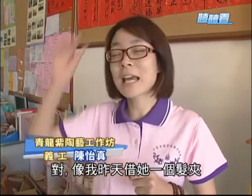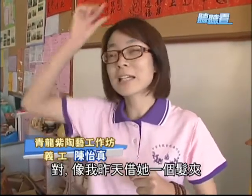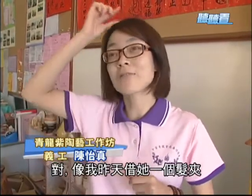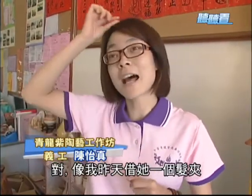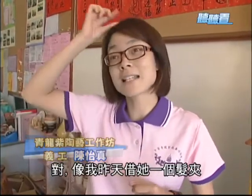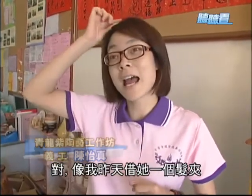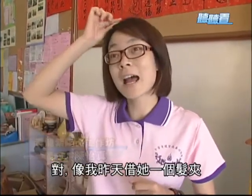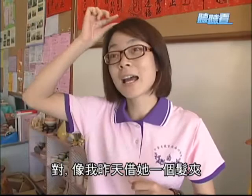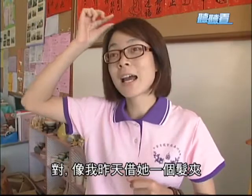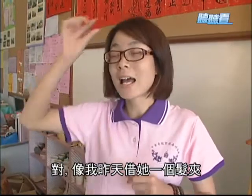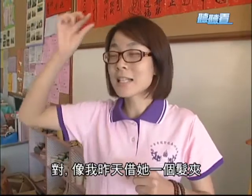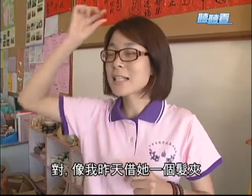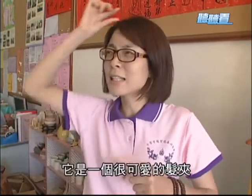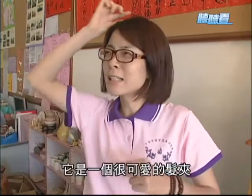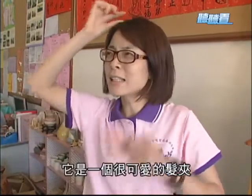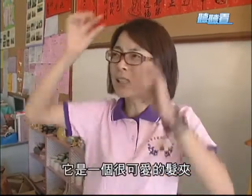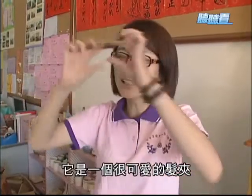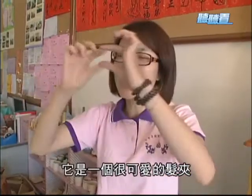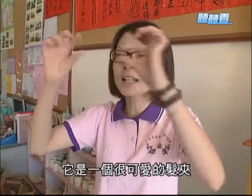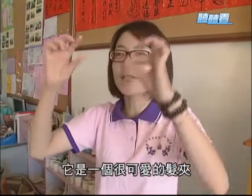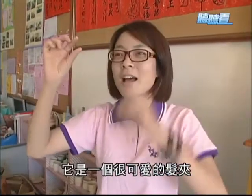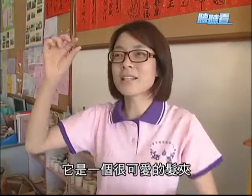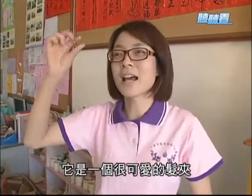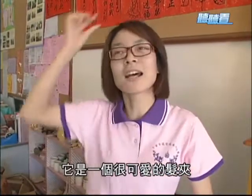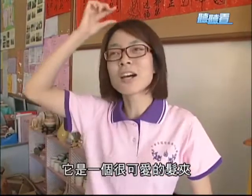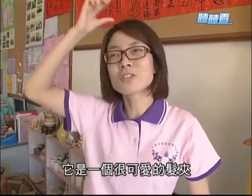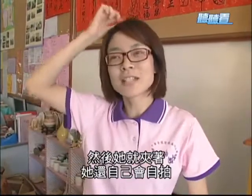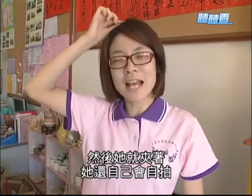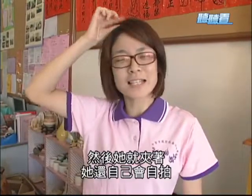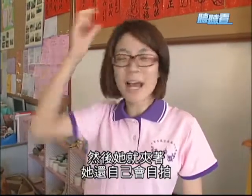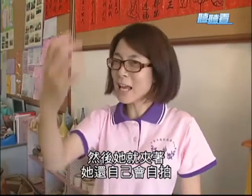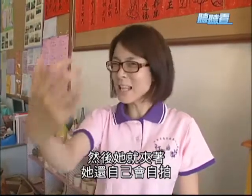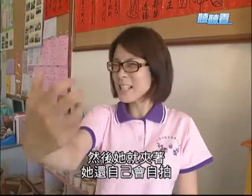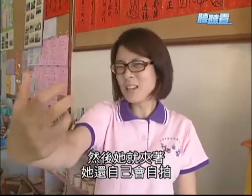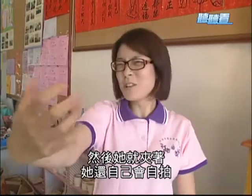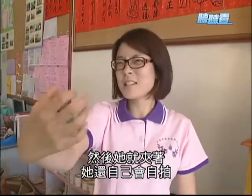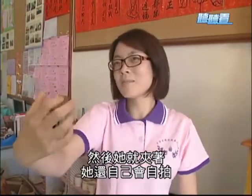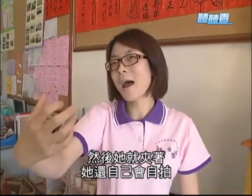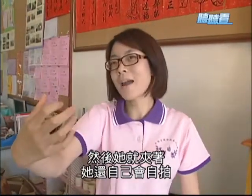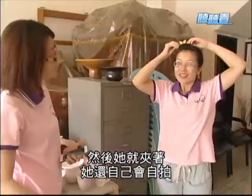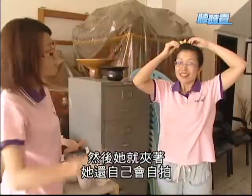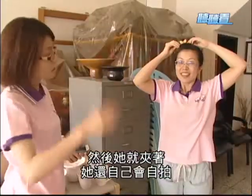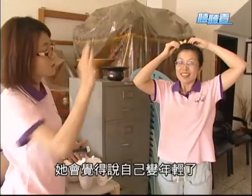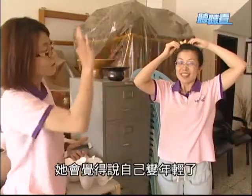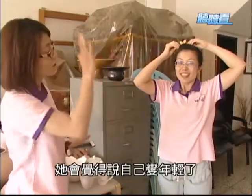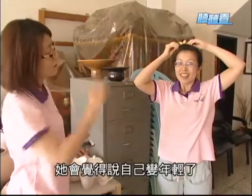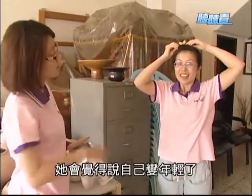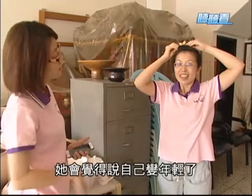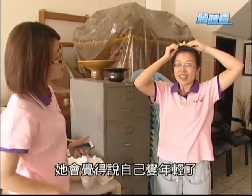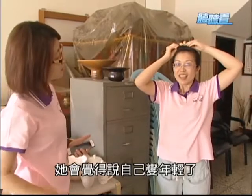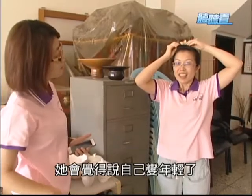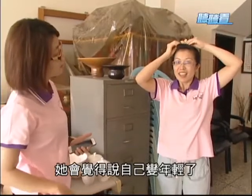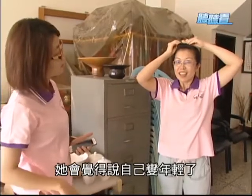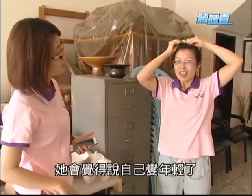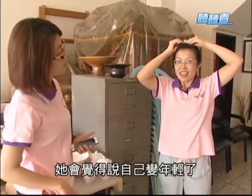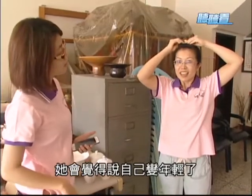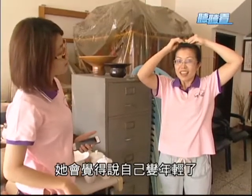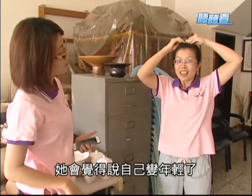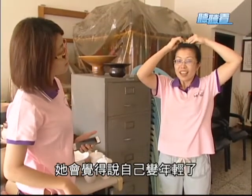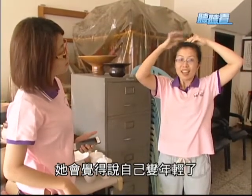个发夹，他是一个很可爱的发夹，然后他就夹着，他自己会自拍，他会觉得说，哦，自己变年轻了。他